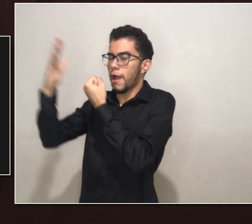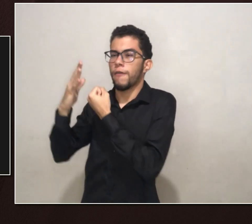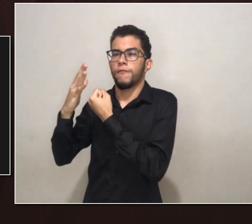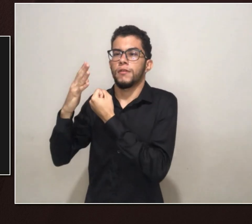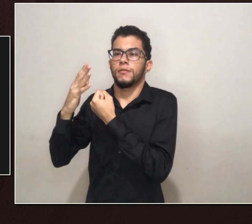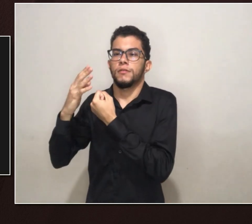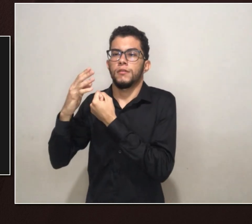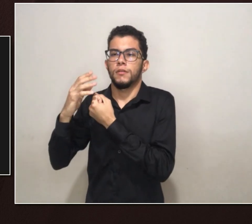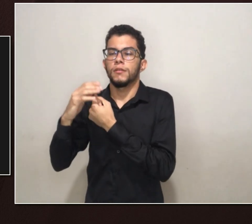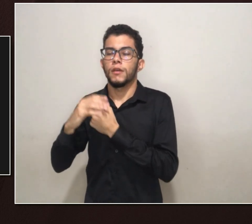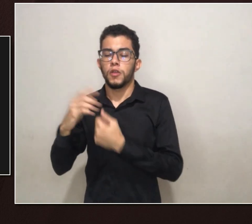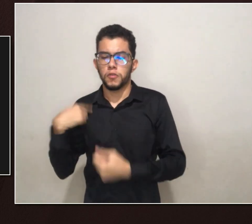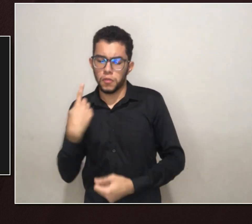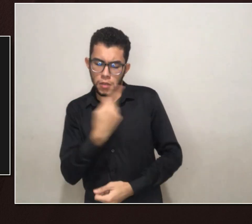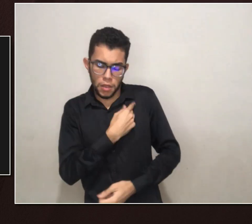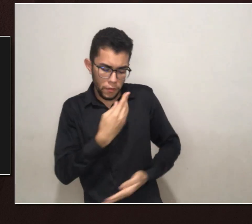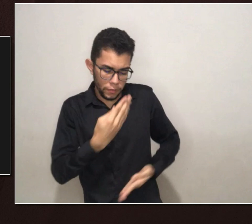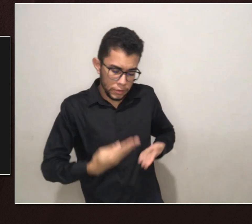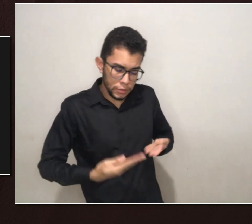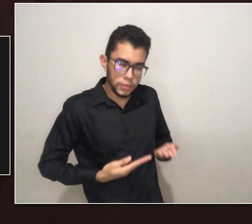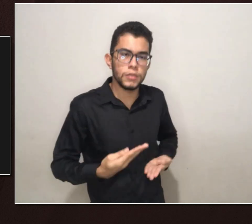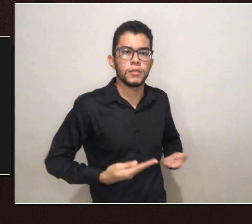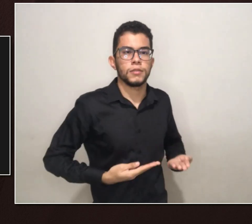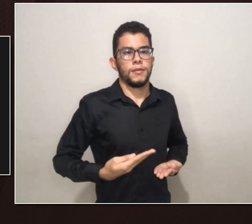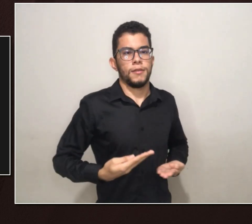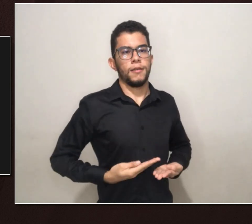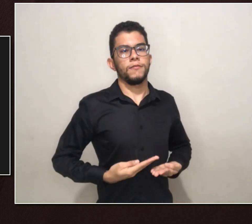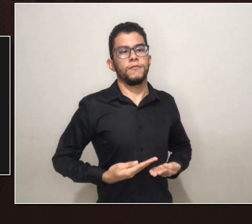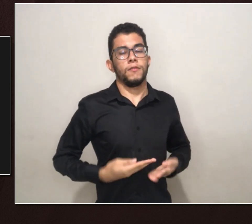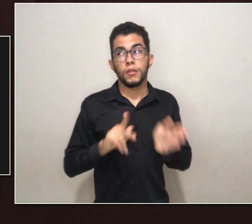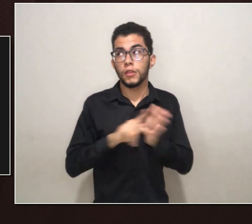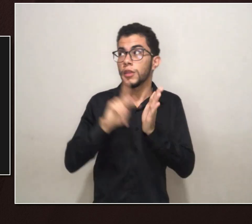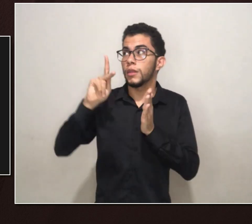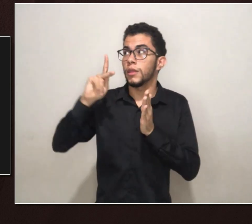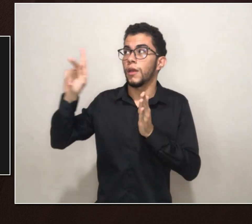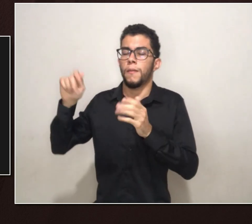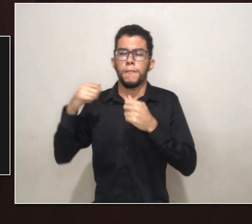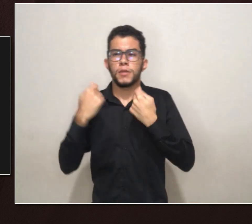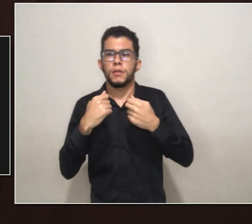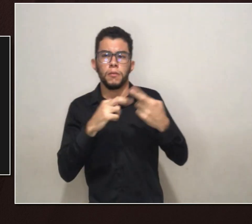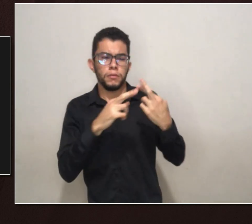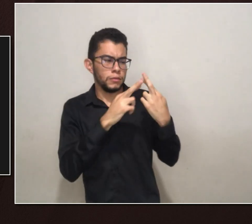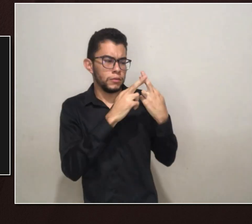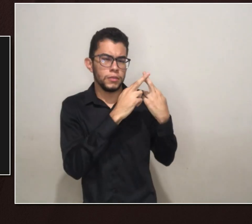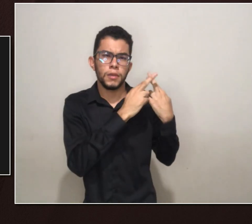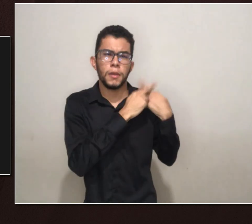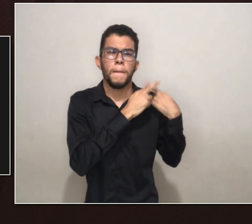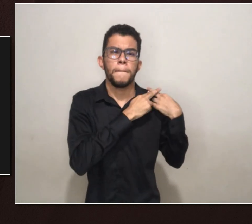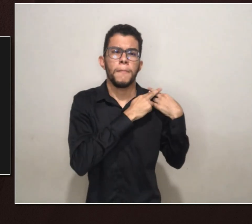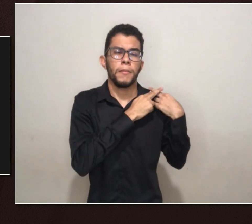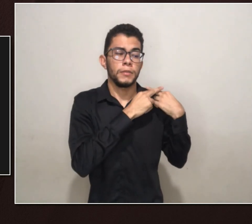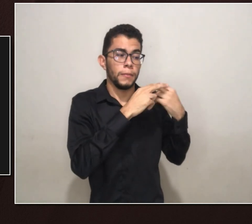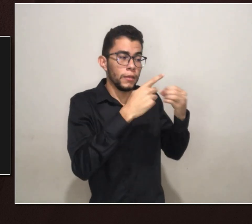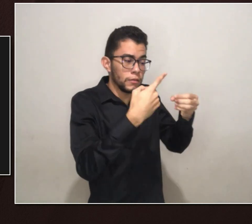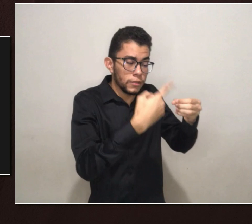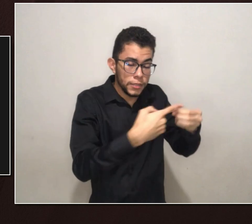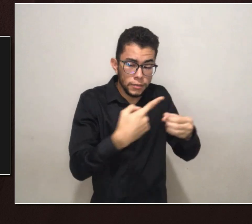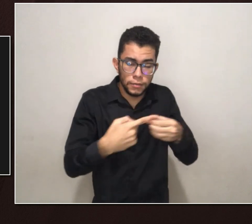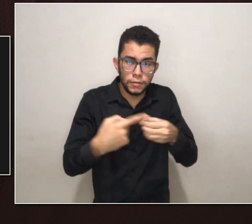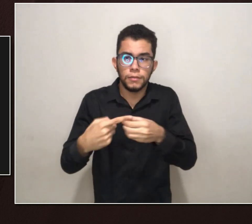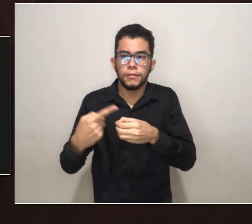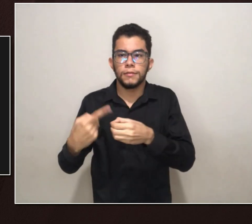llamó para ser responsables en cada localidad, para llevar adelante el mover, el actuar de Dios en esta